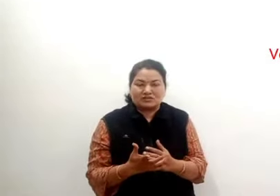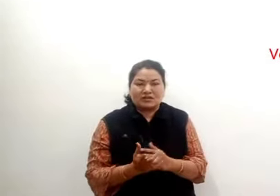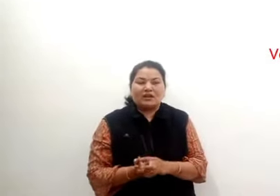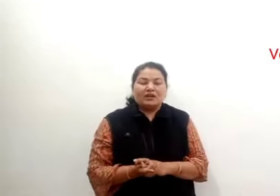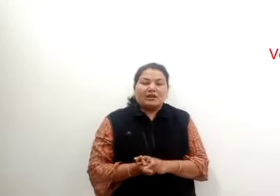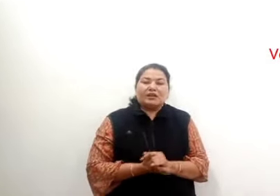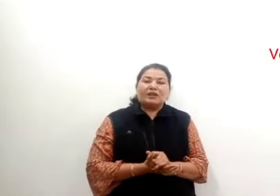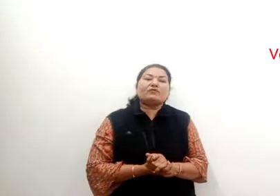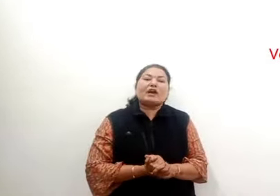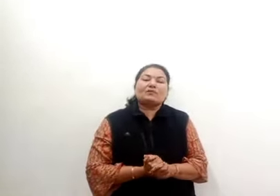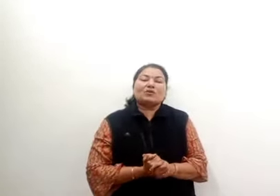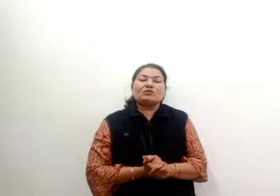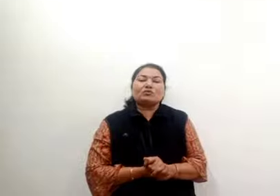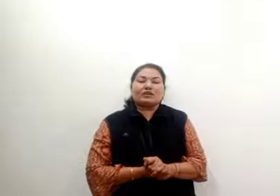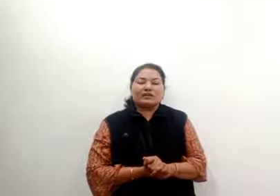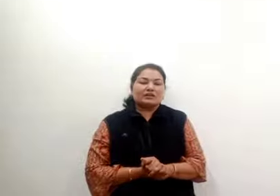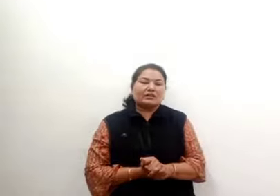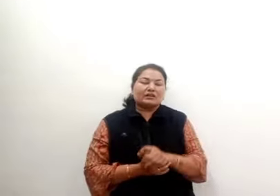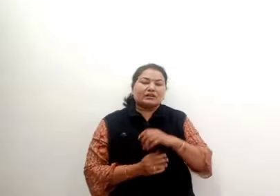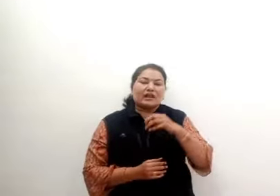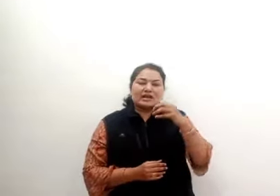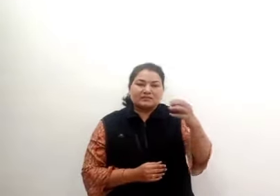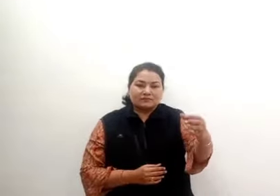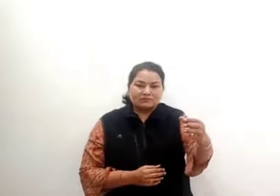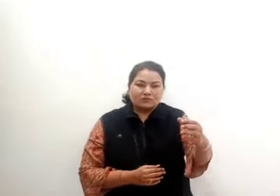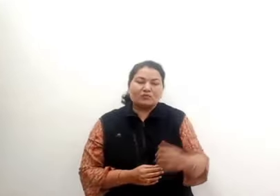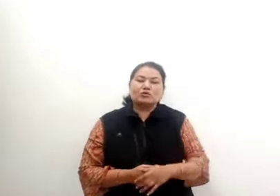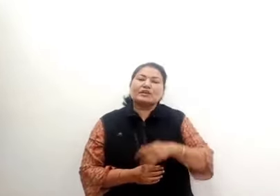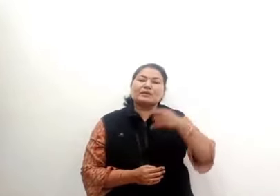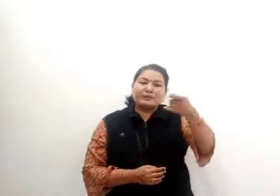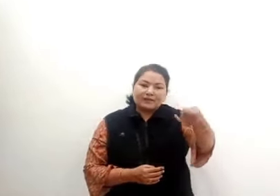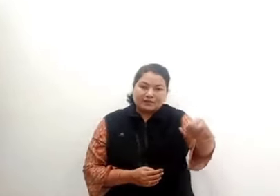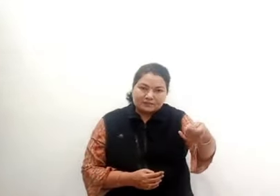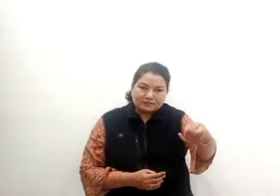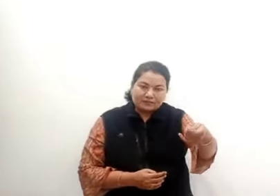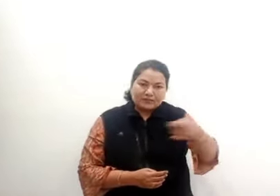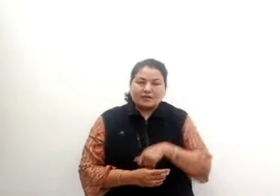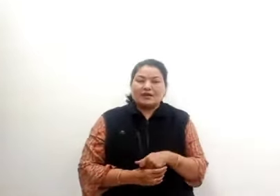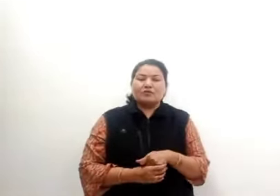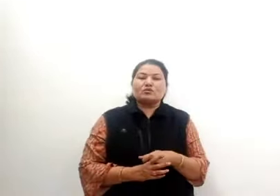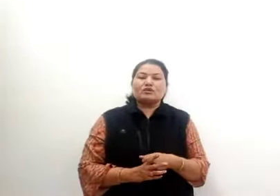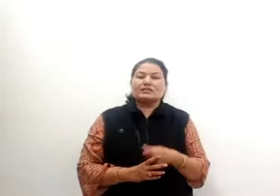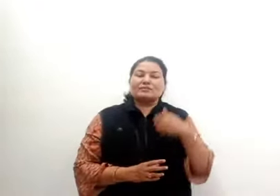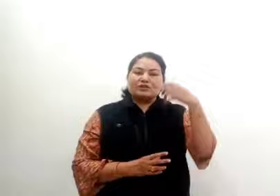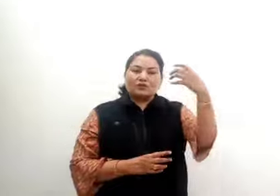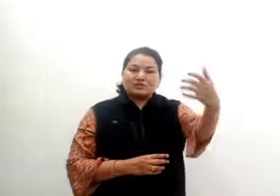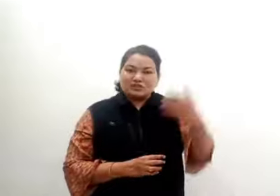असते. If I want to take a glass, I want to take a plate, I want to take something from the